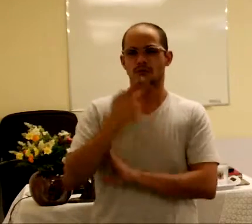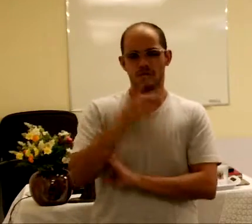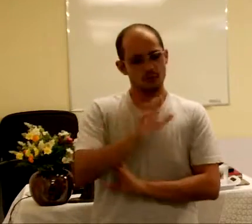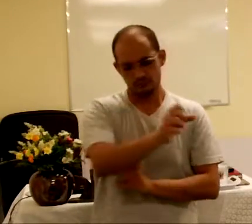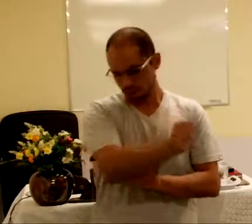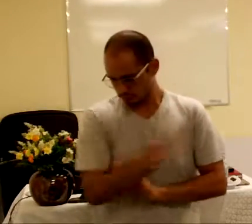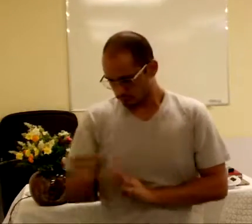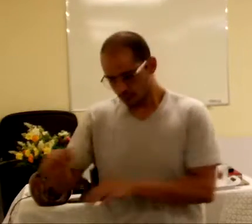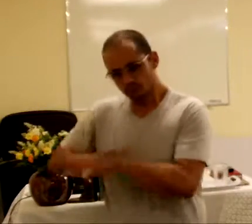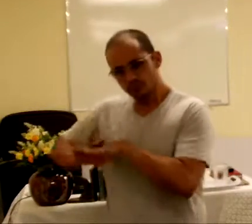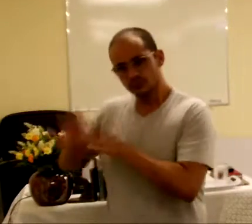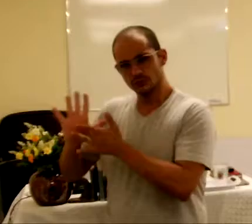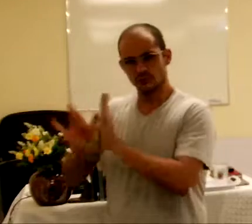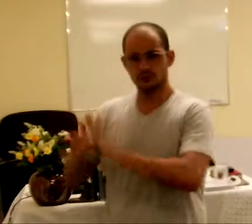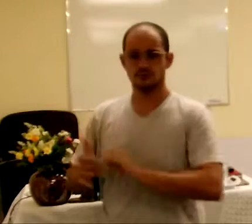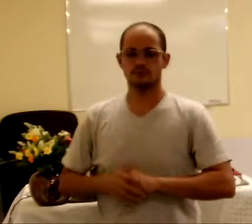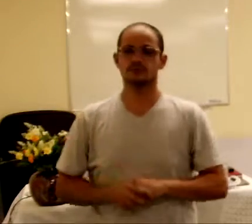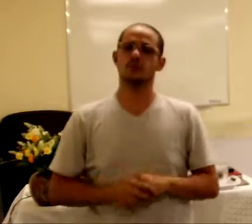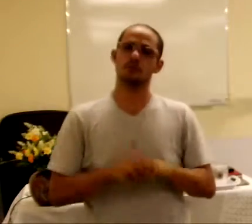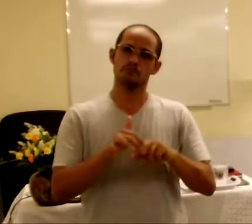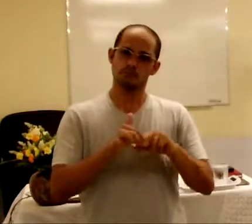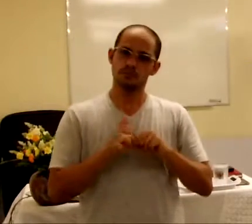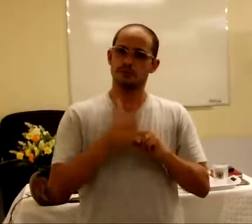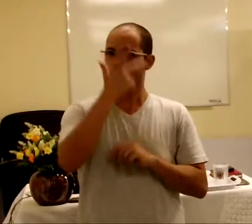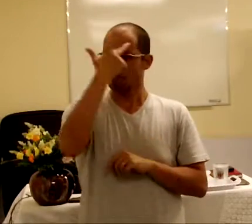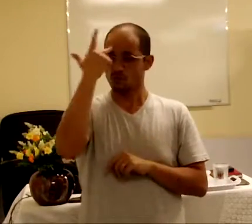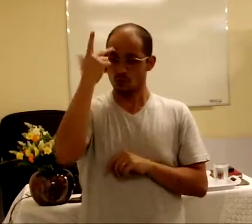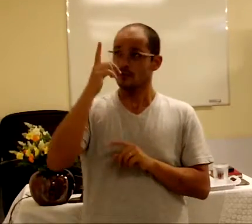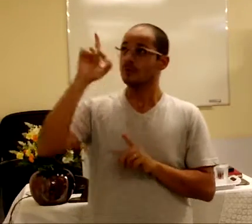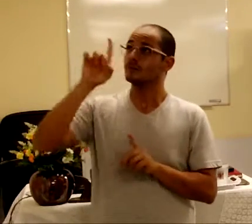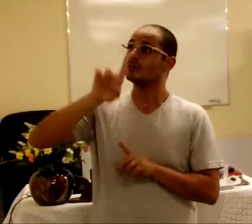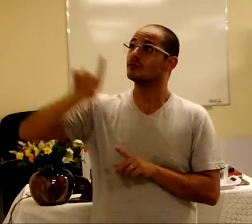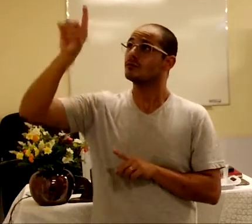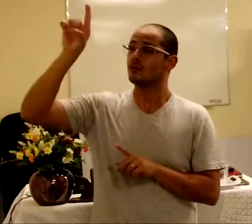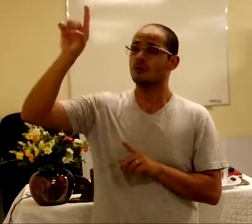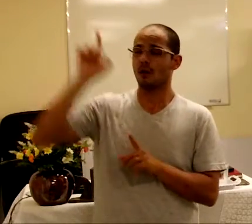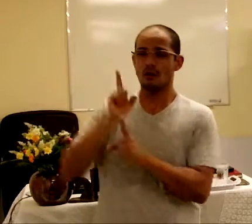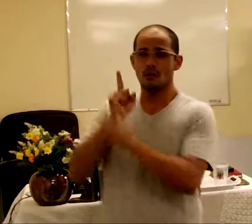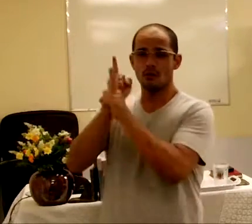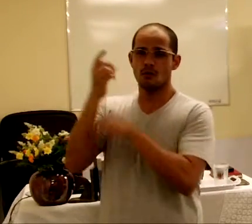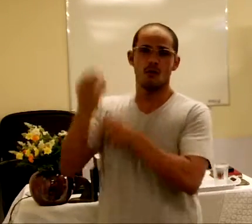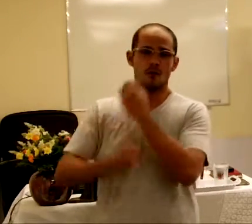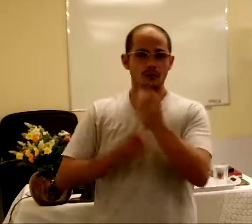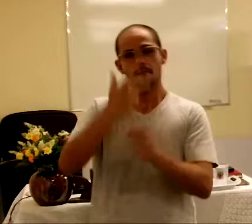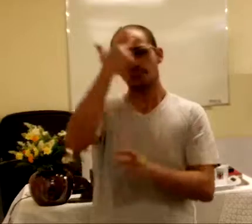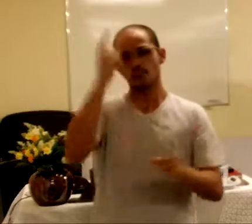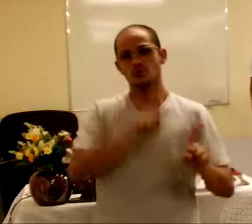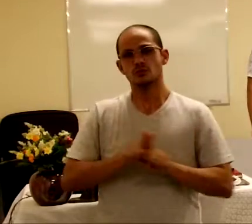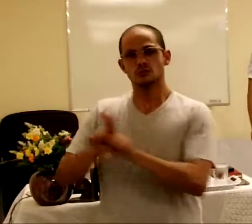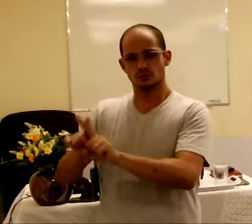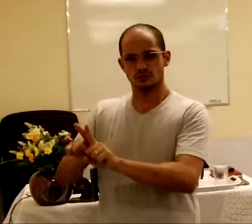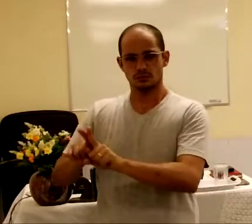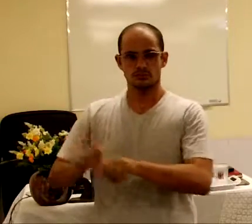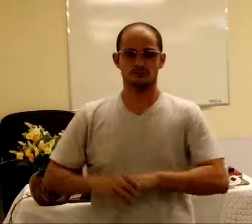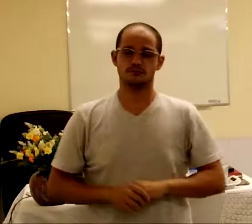Jesus. Então, há pessoas que encontram Deus através de pessoas que nos levam até Ele. Né? No